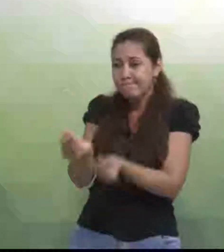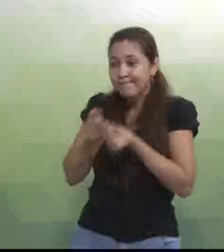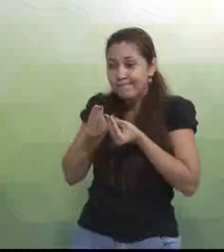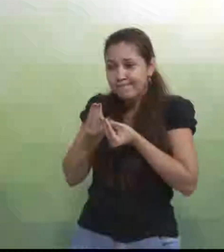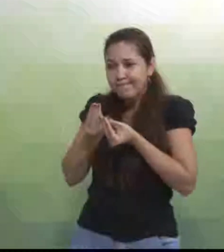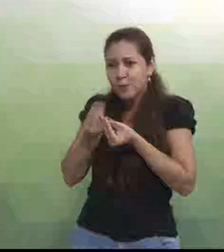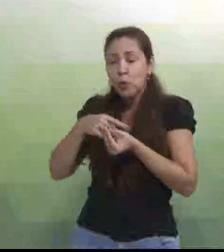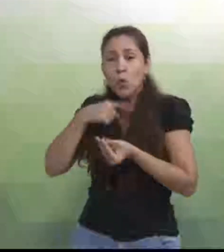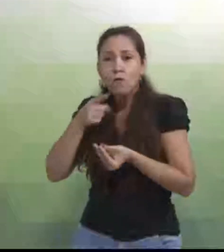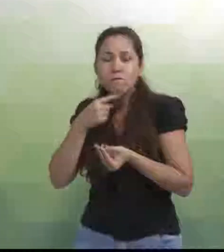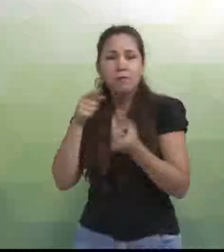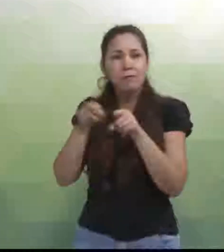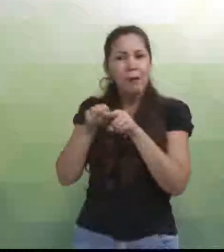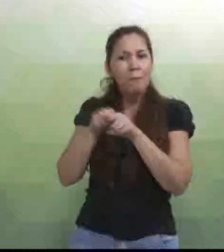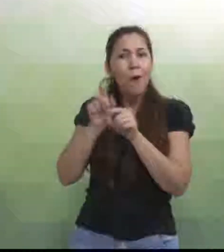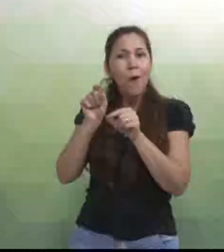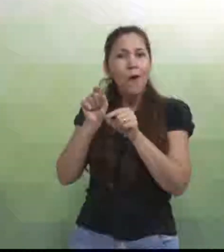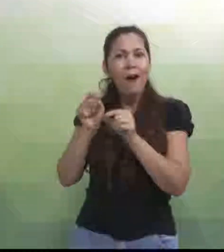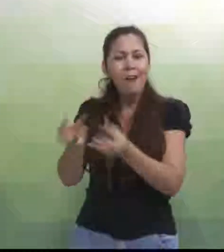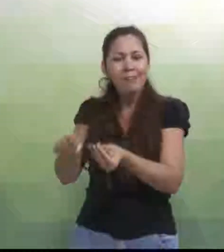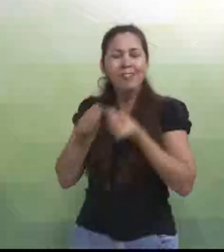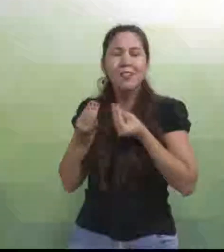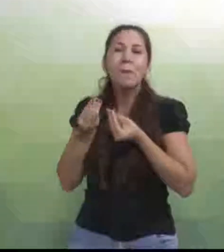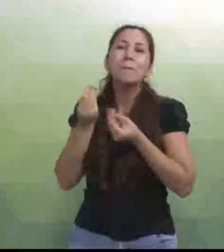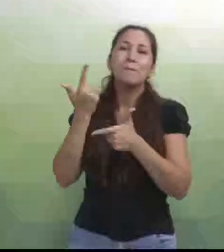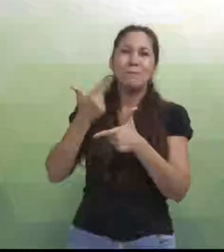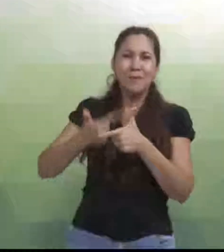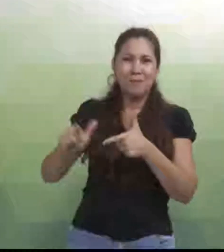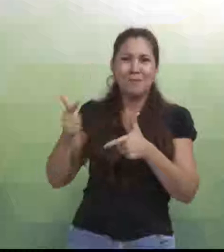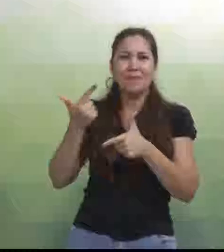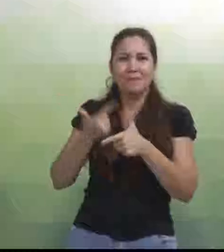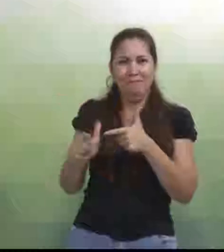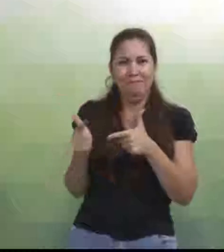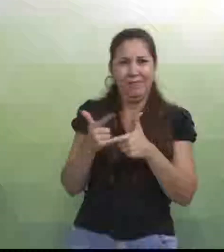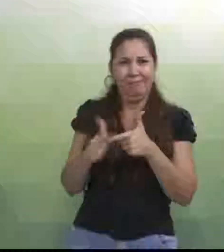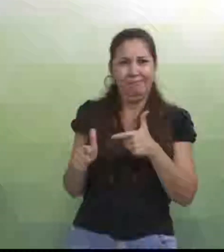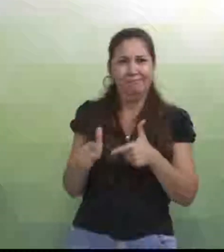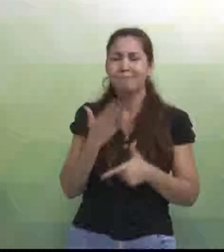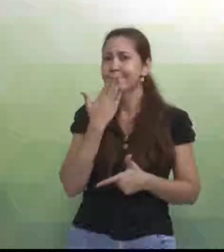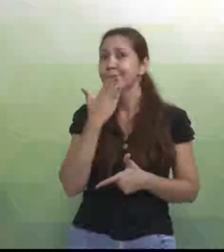problemas também. Qual o problema? Vamos ver aqui alguns, vamos detalhar.